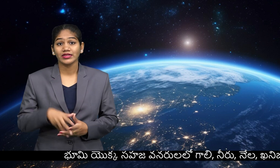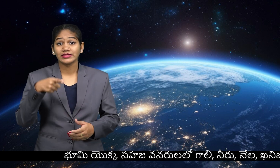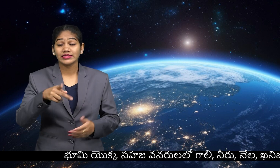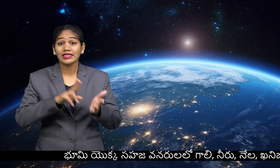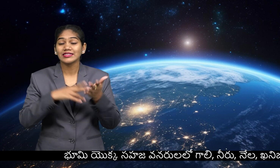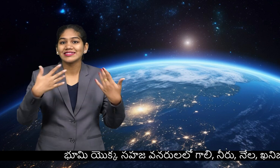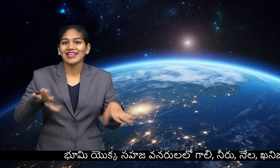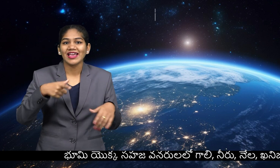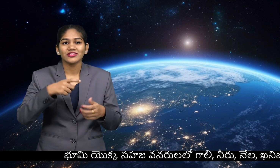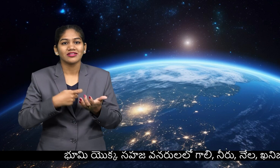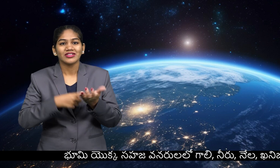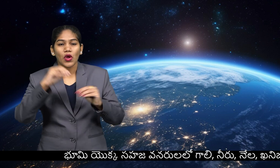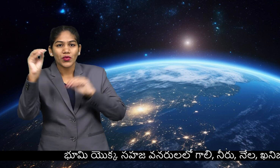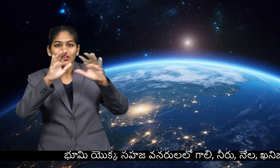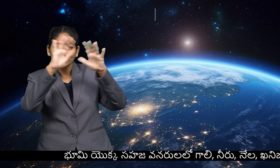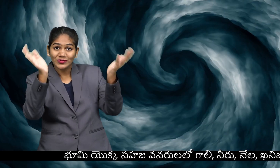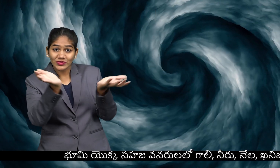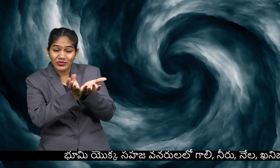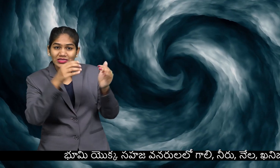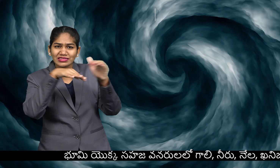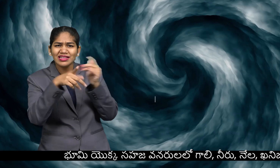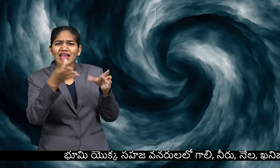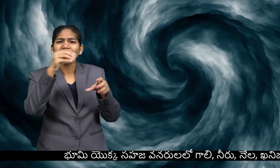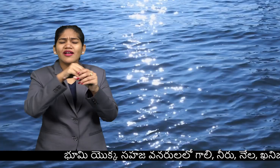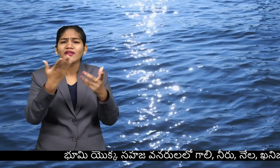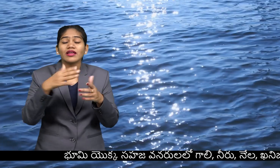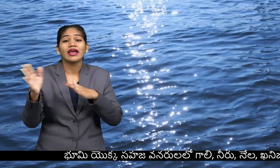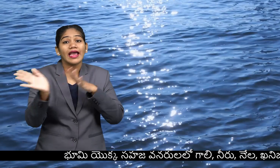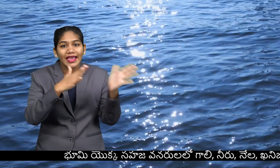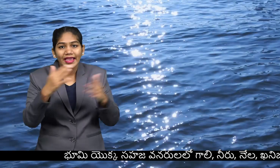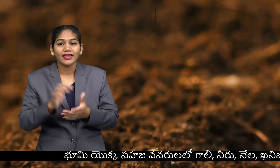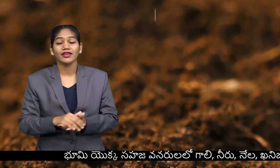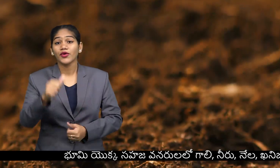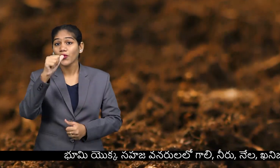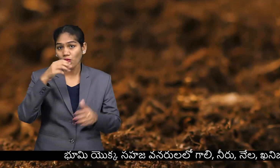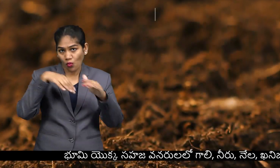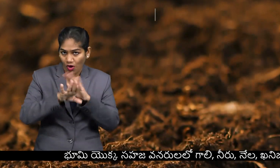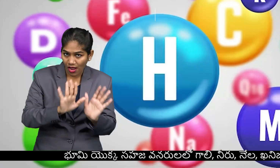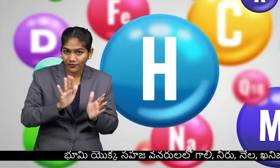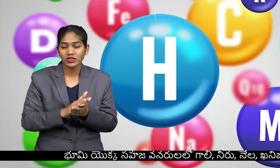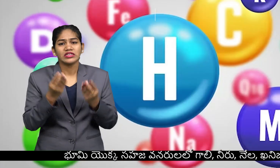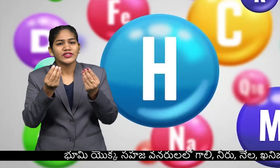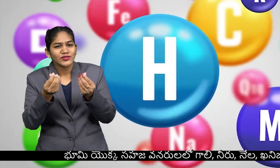భూమి యొక్క సహజ వనరులలో గాలి, నీరు, నేల, ఖనిజాలు,